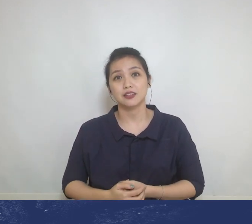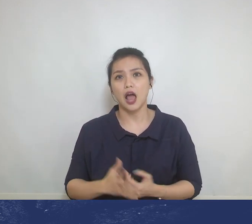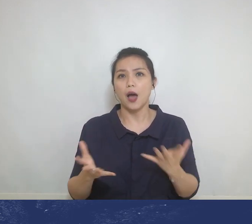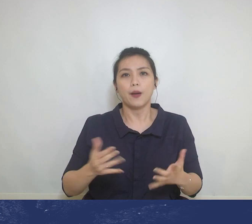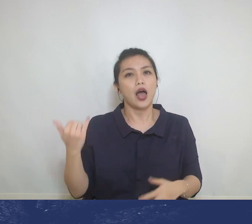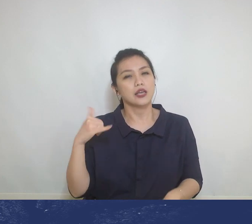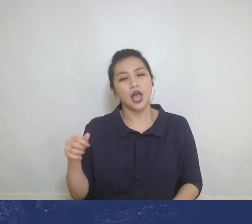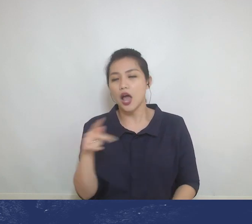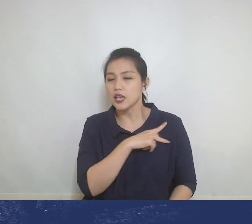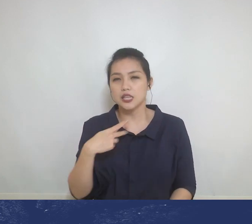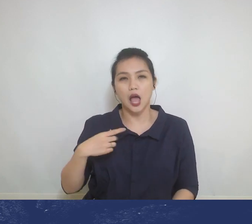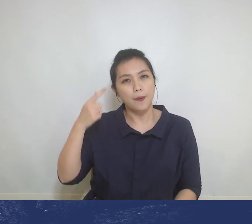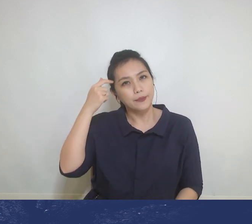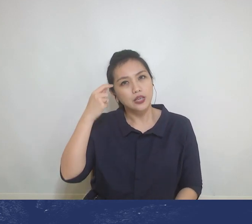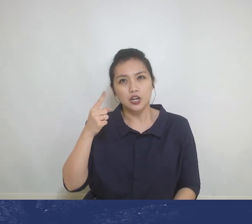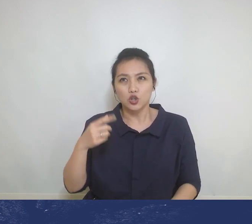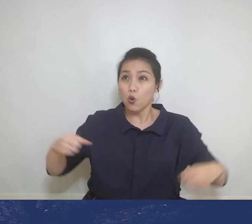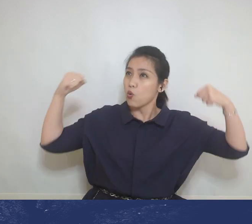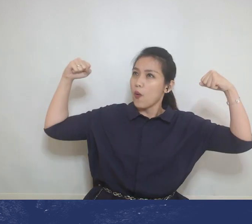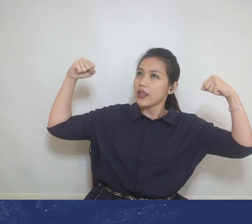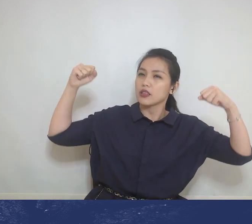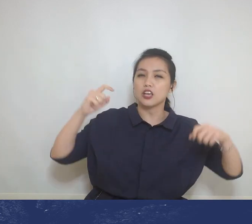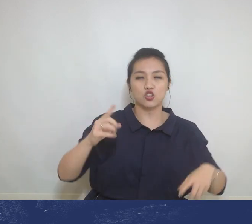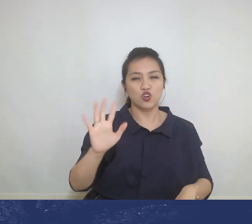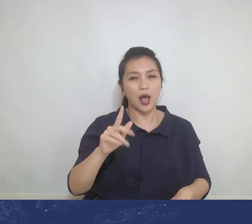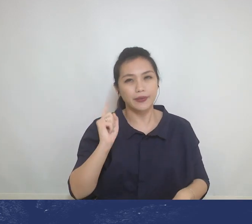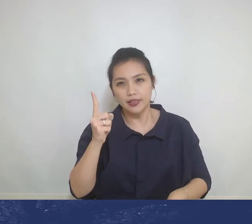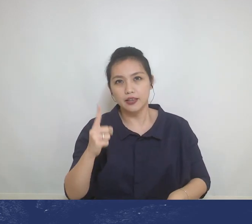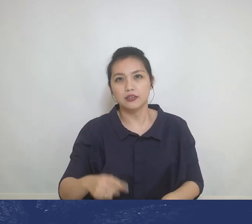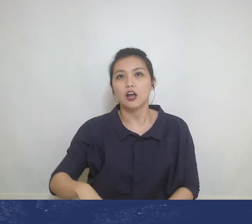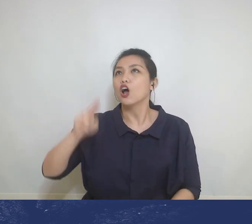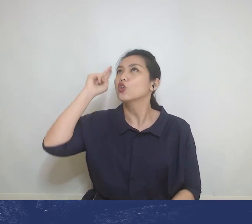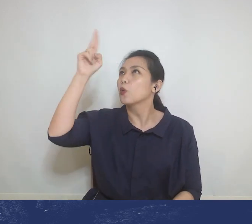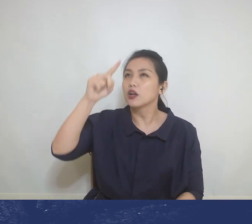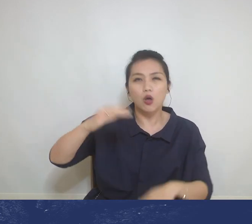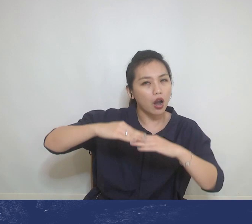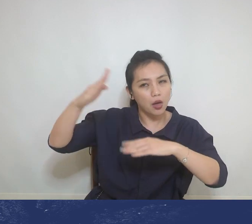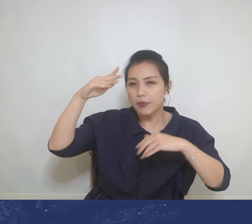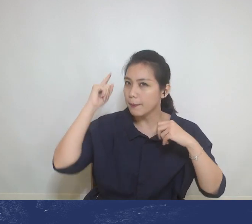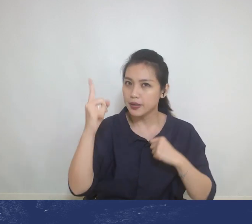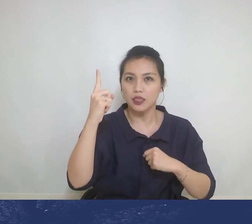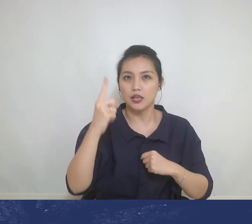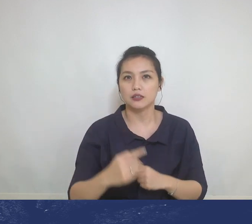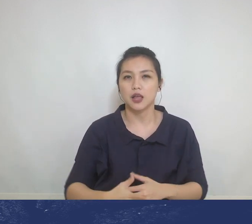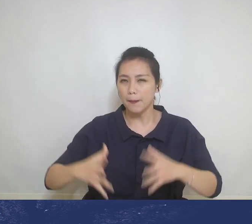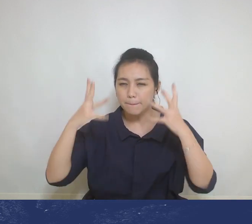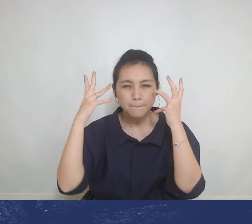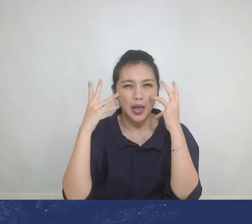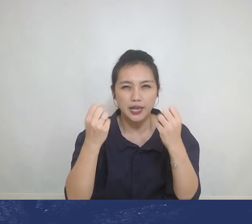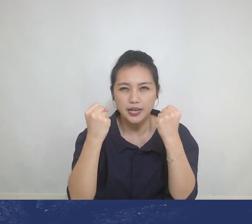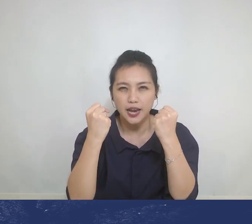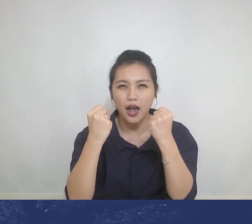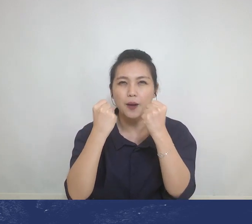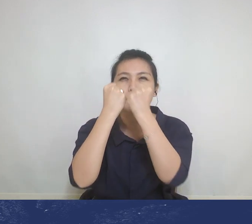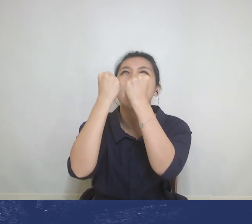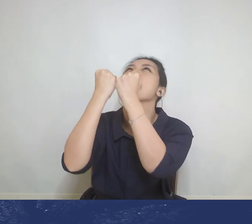yang kita anggap kekuatan, itu semua enggak penting. Yang penting itu Tuhannya. Yang penting itu pegangan